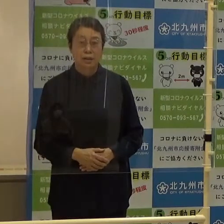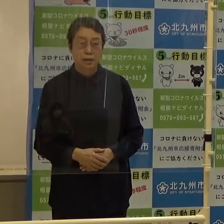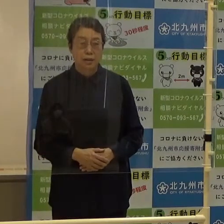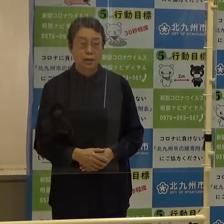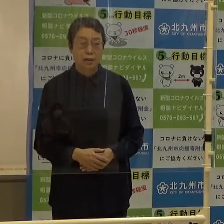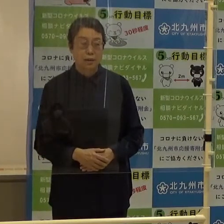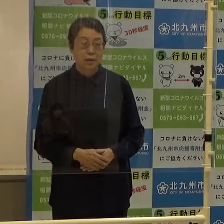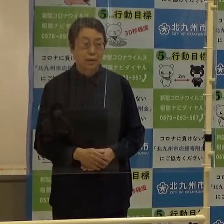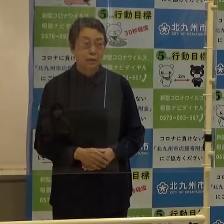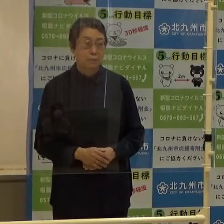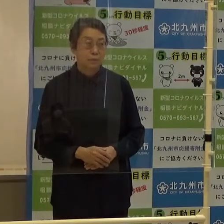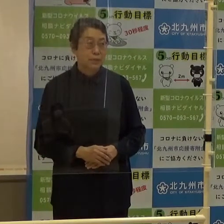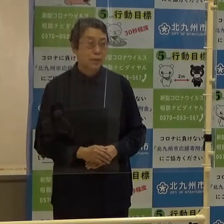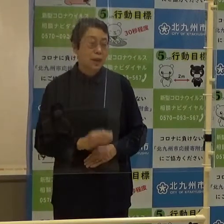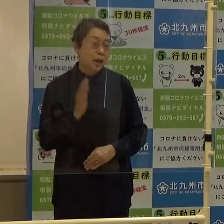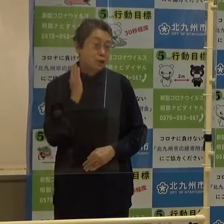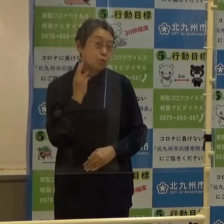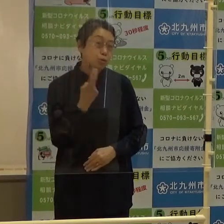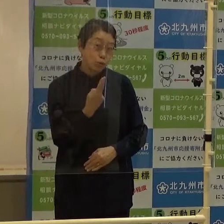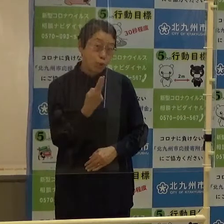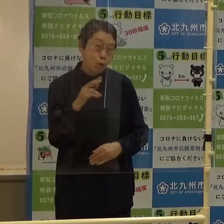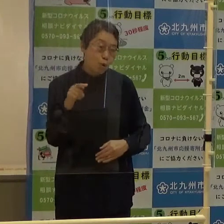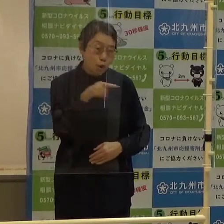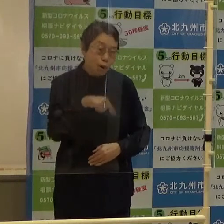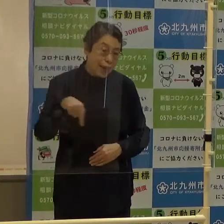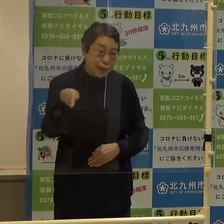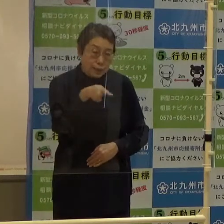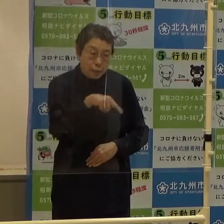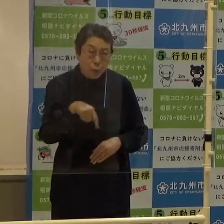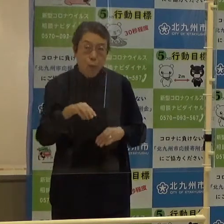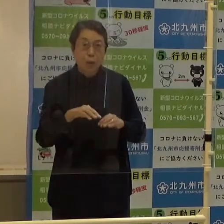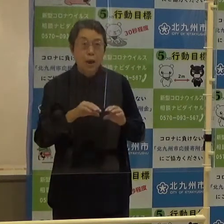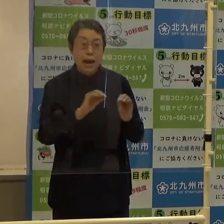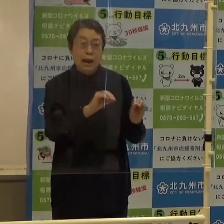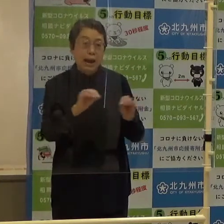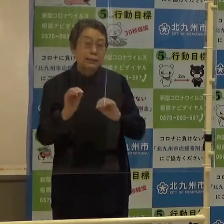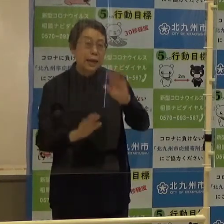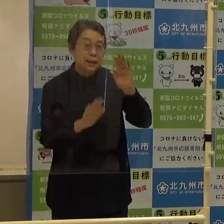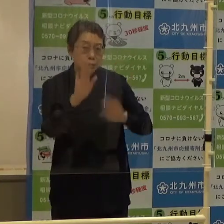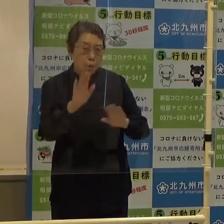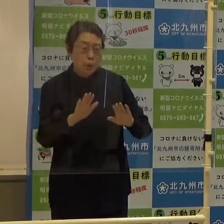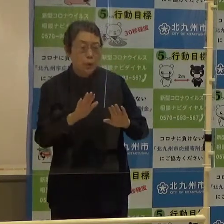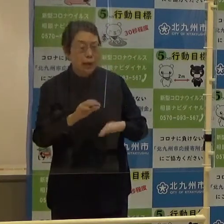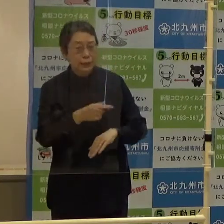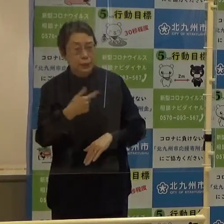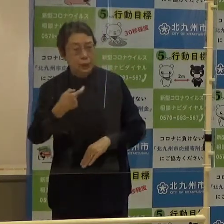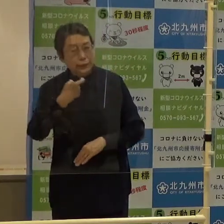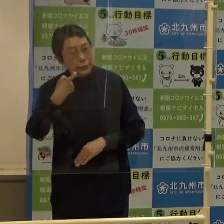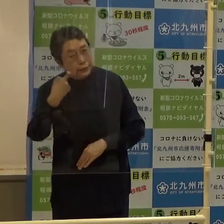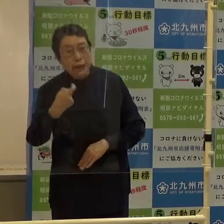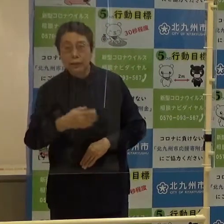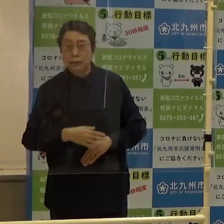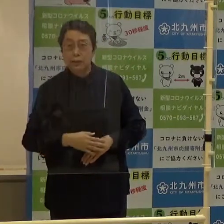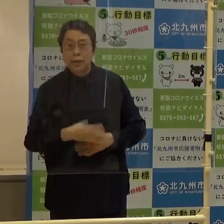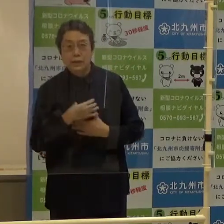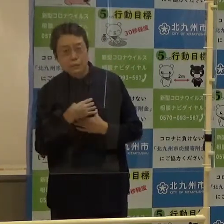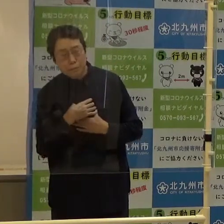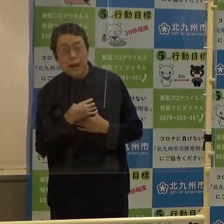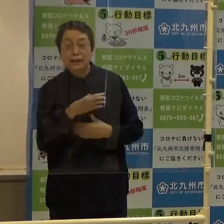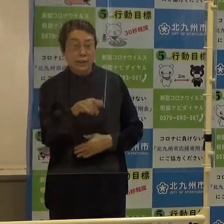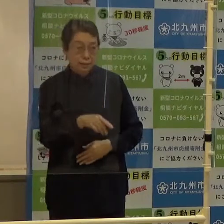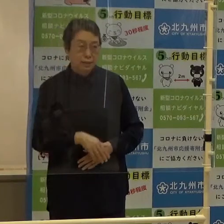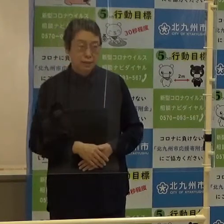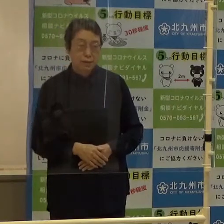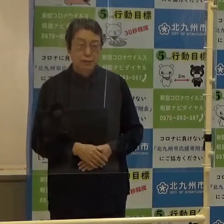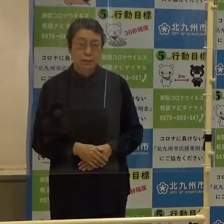首都圏の感染状況も大変気になる状況が続いておりますので、この感染予